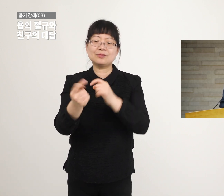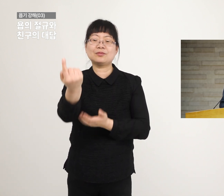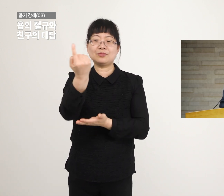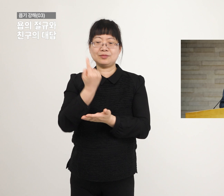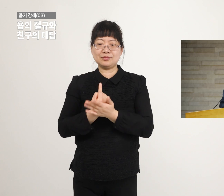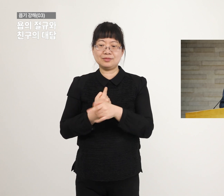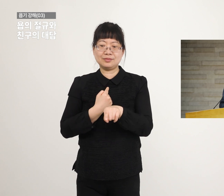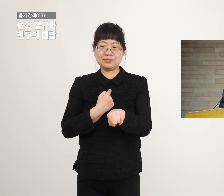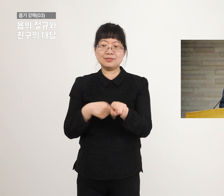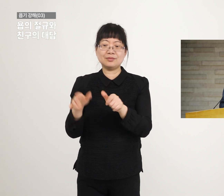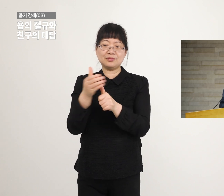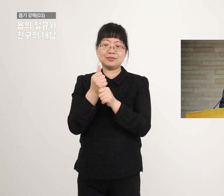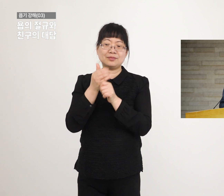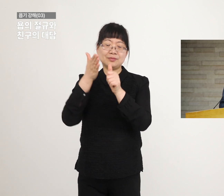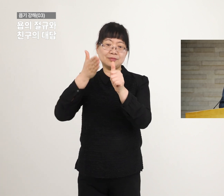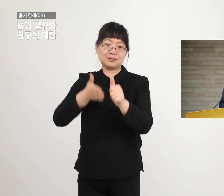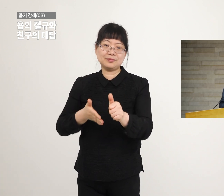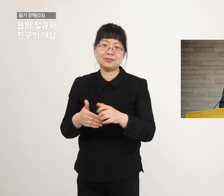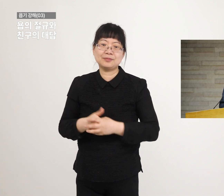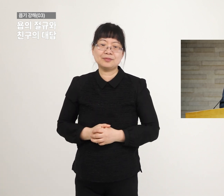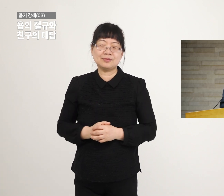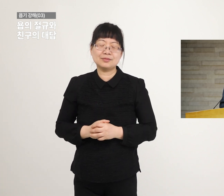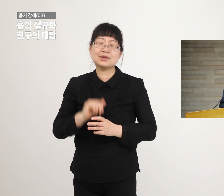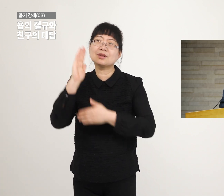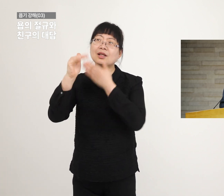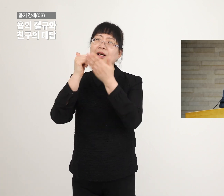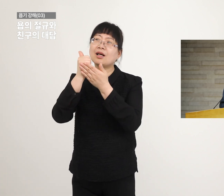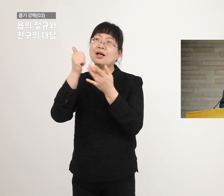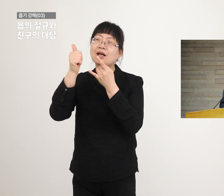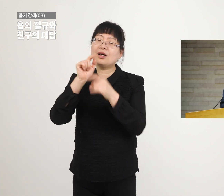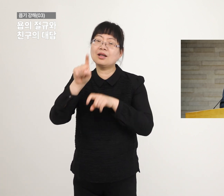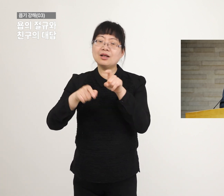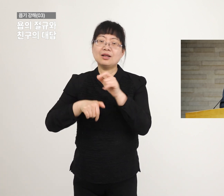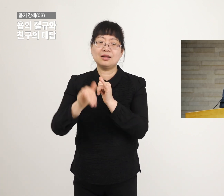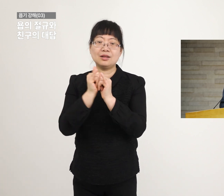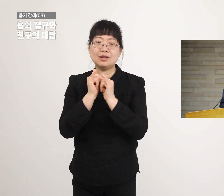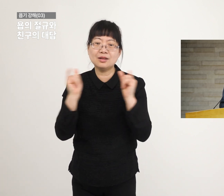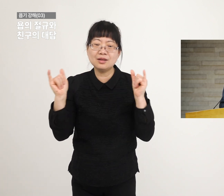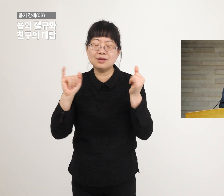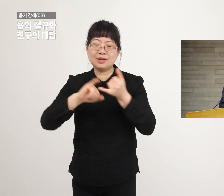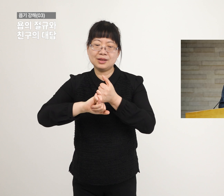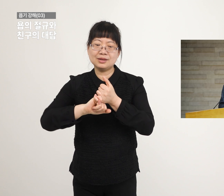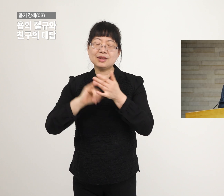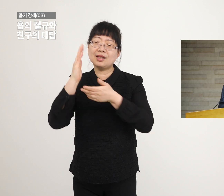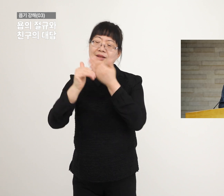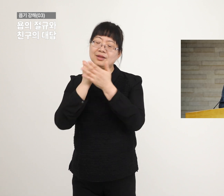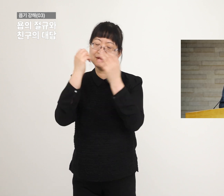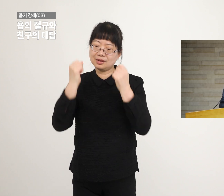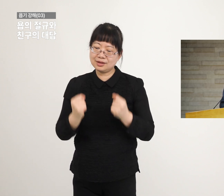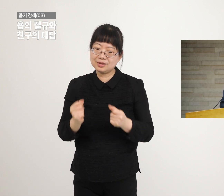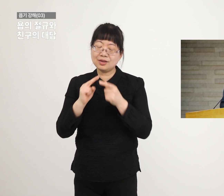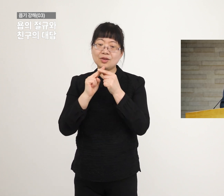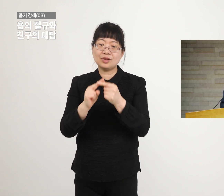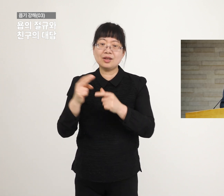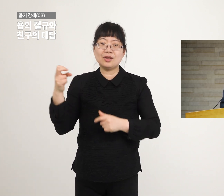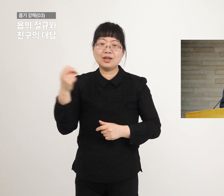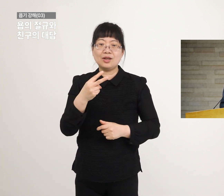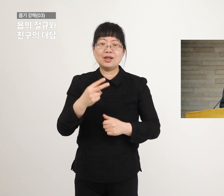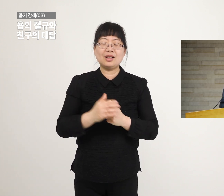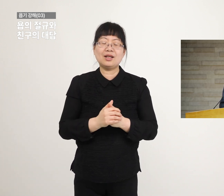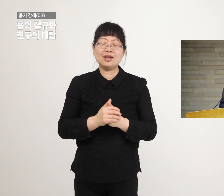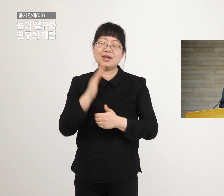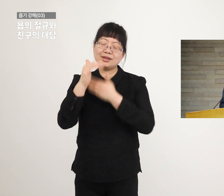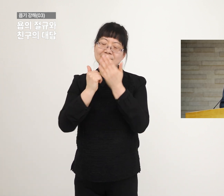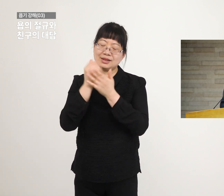사실을 붙잡으십시오. 하나님께 나아간 자는 반드시 그가 계신 것과 또한 자기를